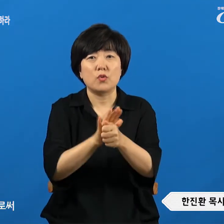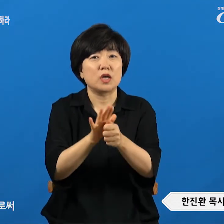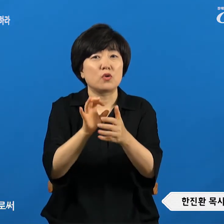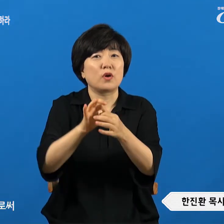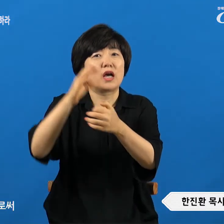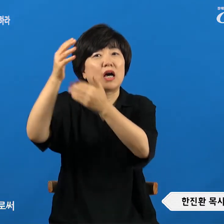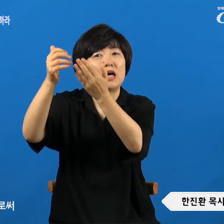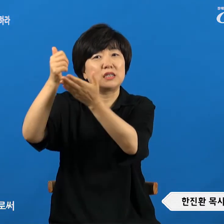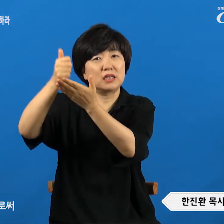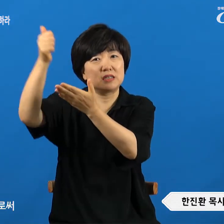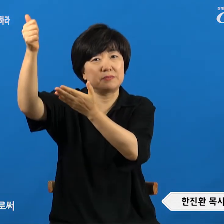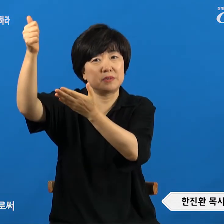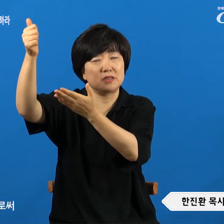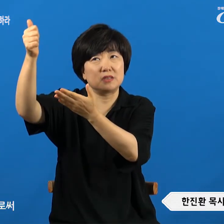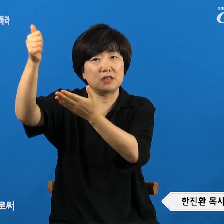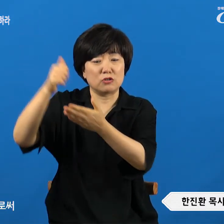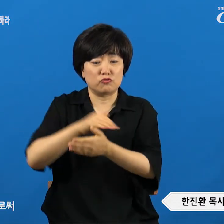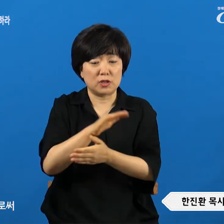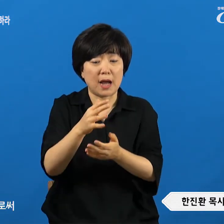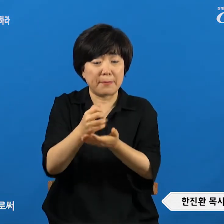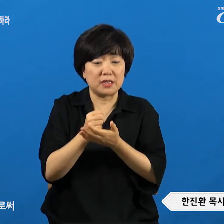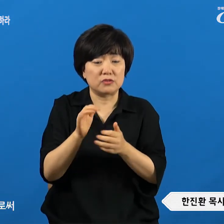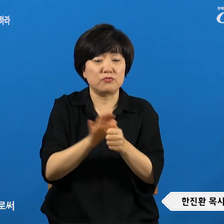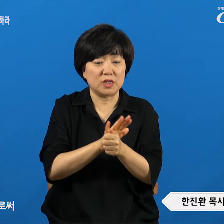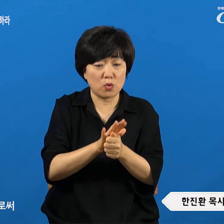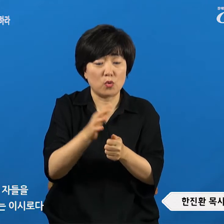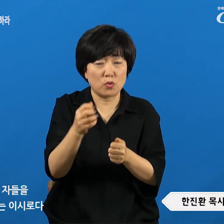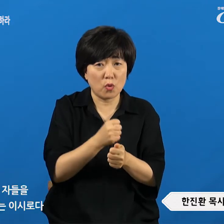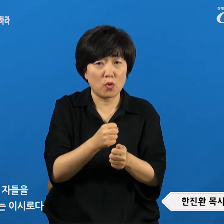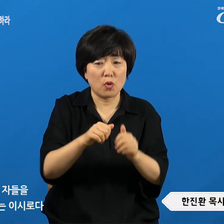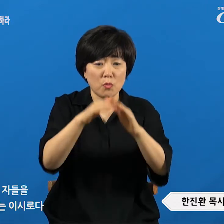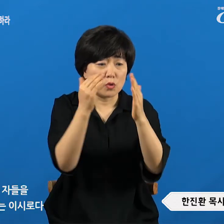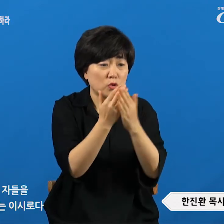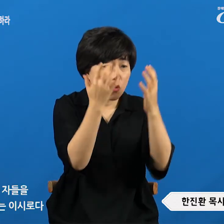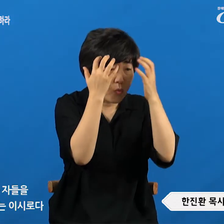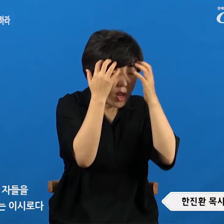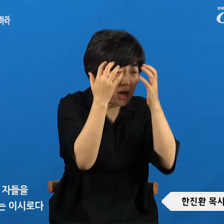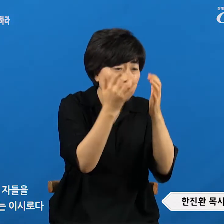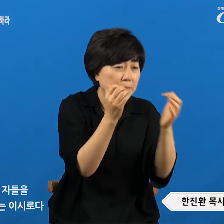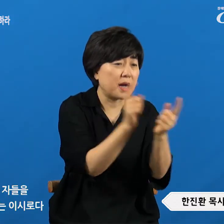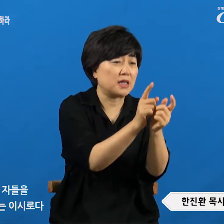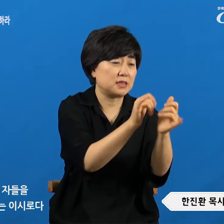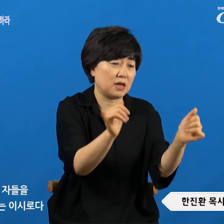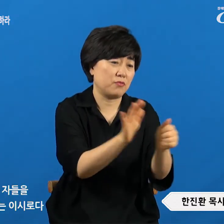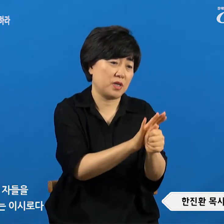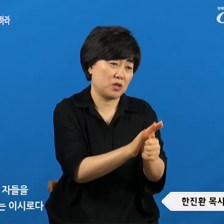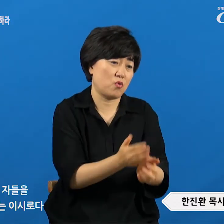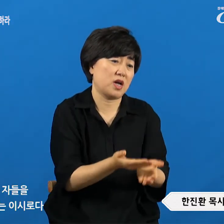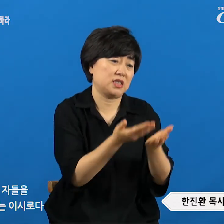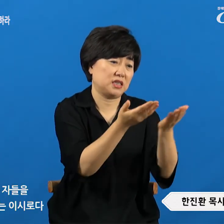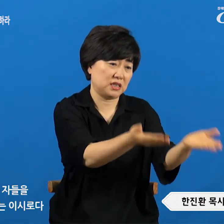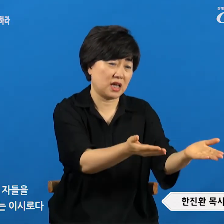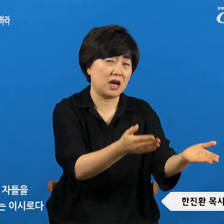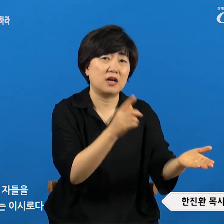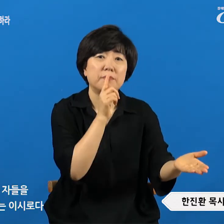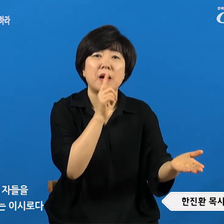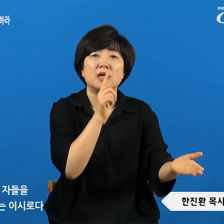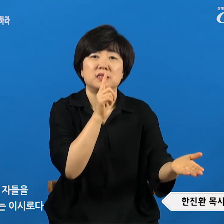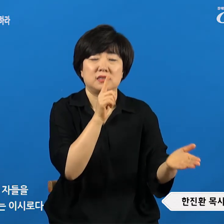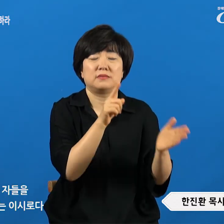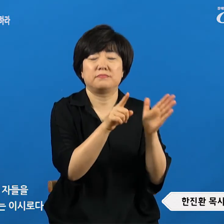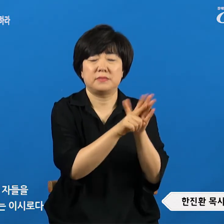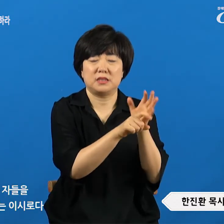하나님이 우리가 받는 위로로서 모든 환난 당하는 사람들을 위로하신다 하신 그 말씀을 의지해서